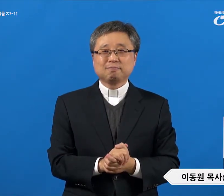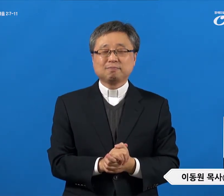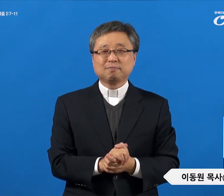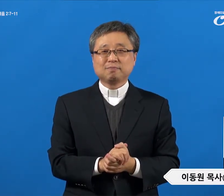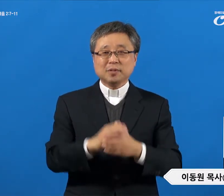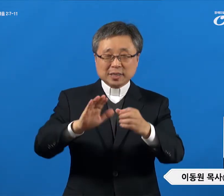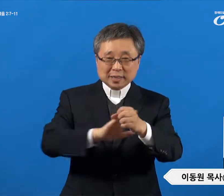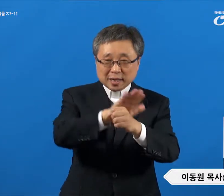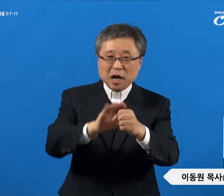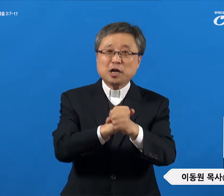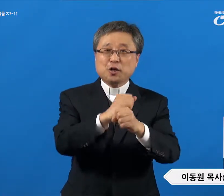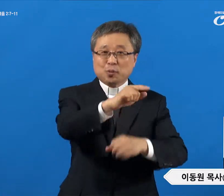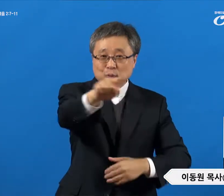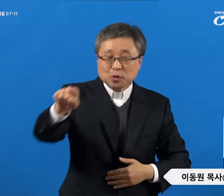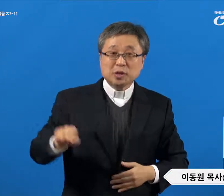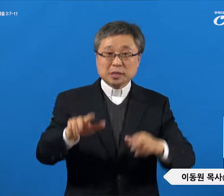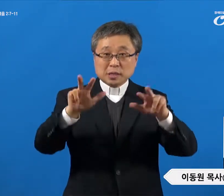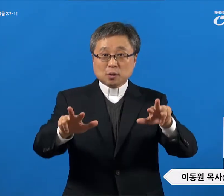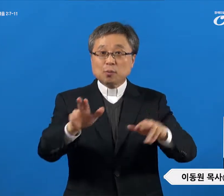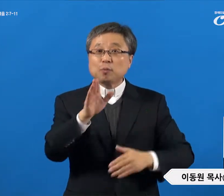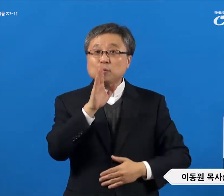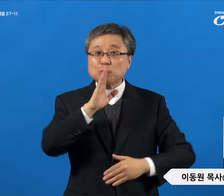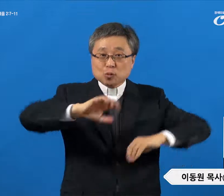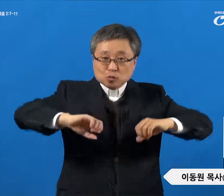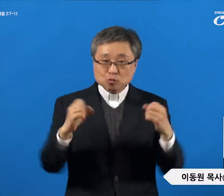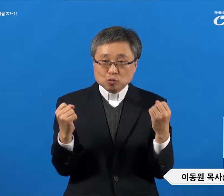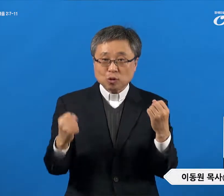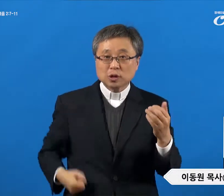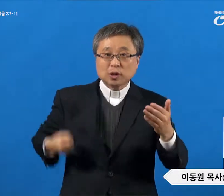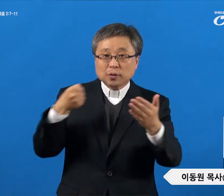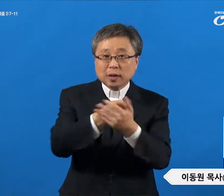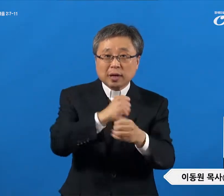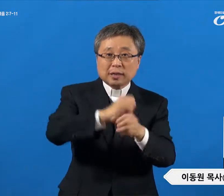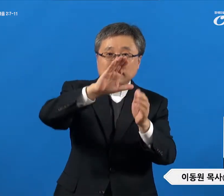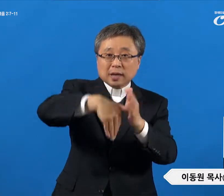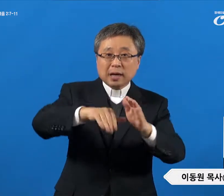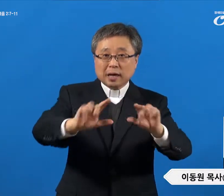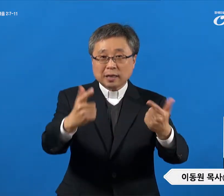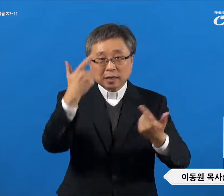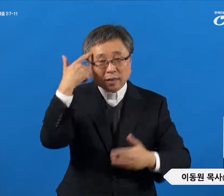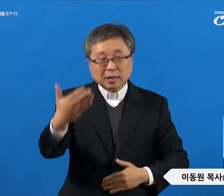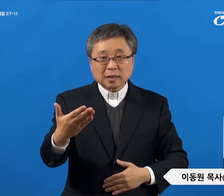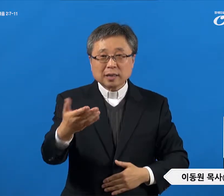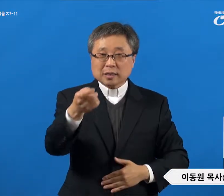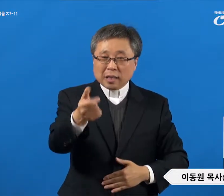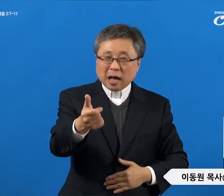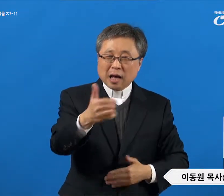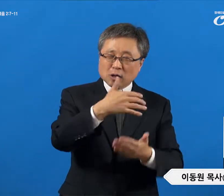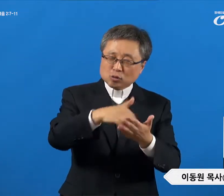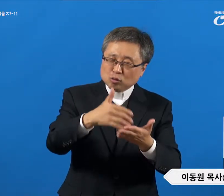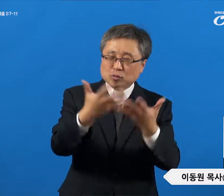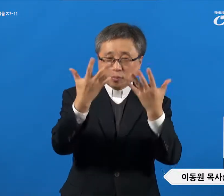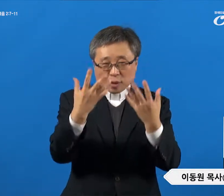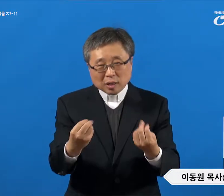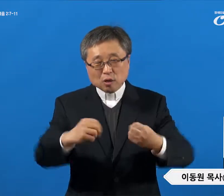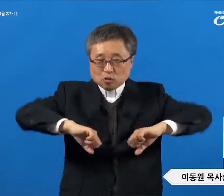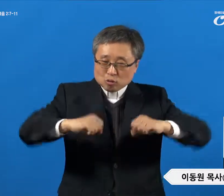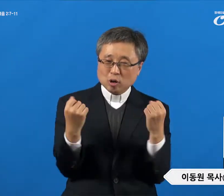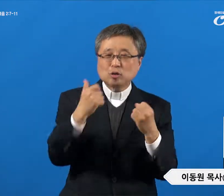사랑하는 여러분, 지금이 바로 순종을 결단할 때가 아닐까요? 다소간 내 삶 속에서 순종하지 못하고 있었던 어떤